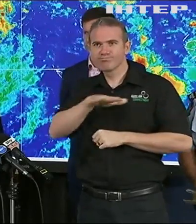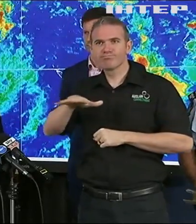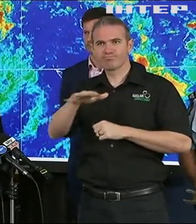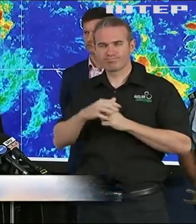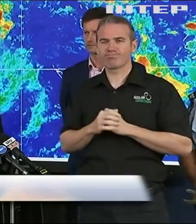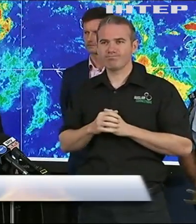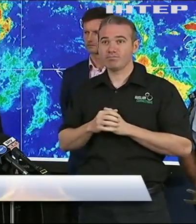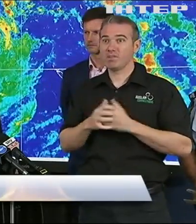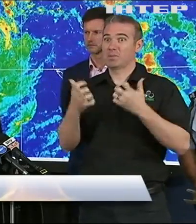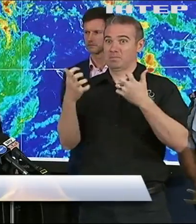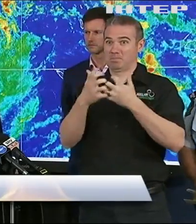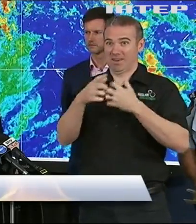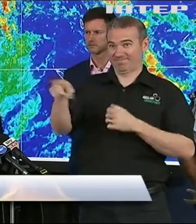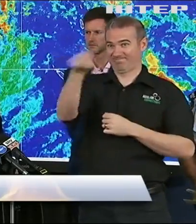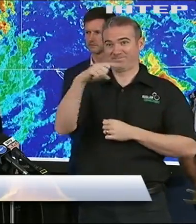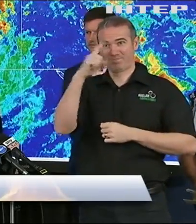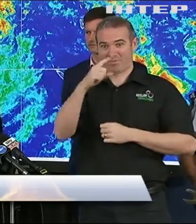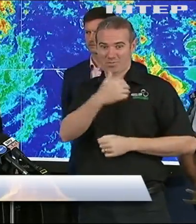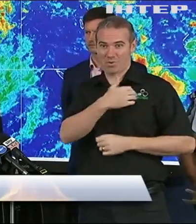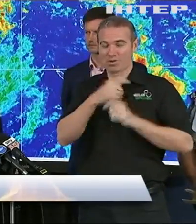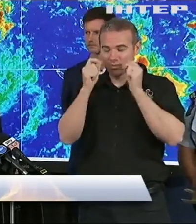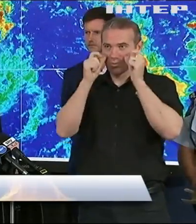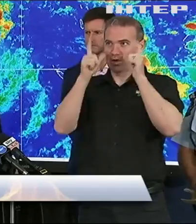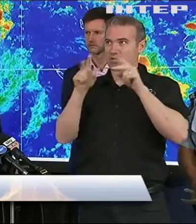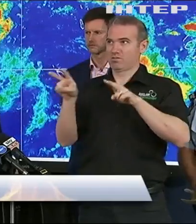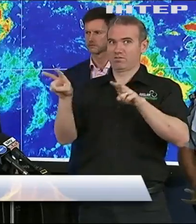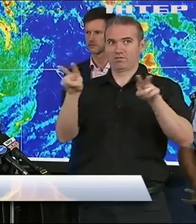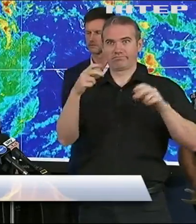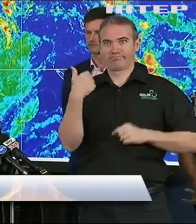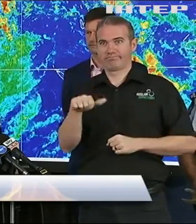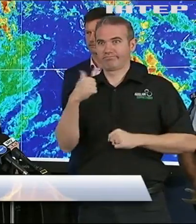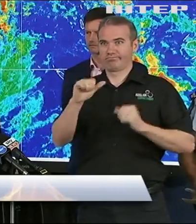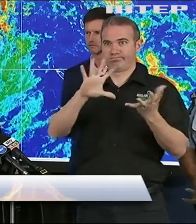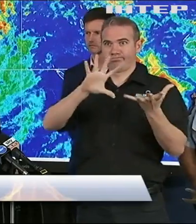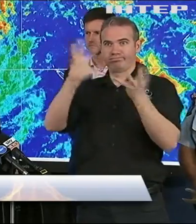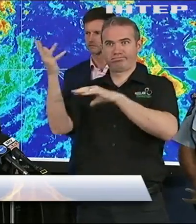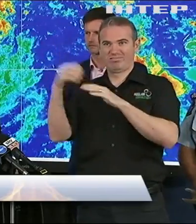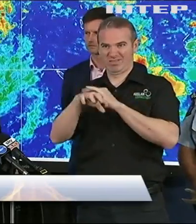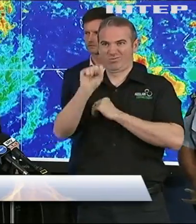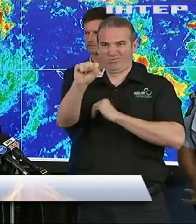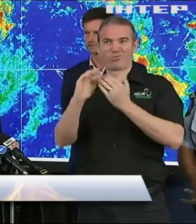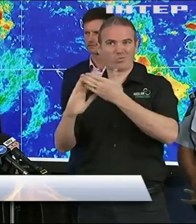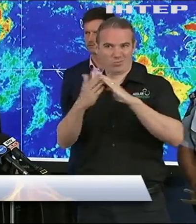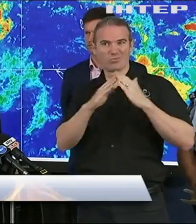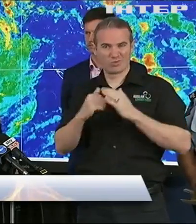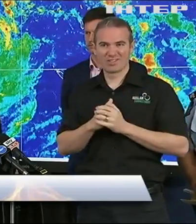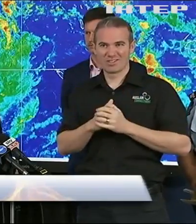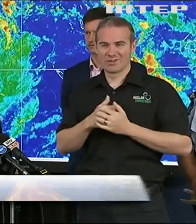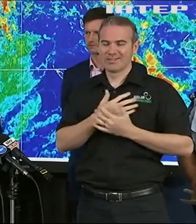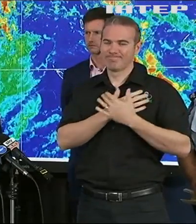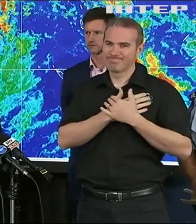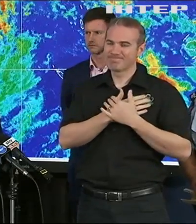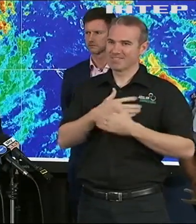Немає нічого трагічнішого, ніж прокидатися і бачити, що стіни твого будинку зруйновані, дах зірваний, а по вулицях розкидані